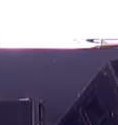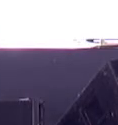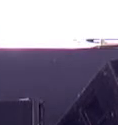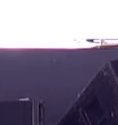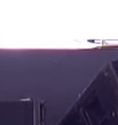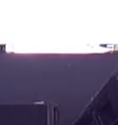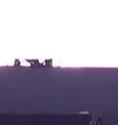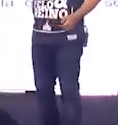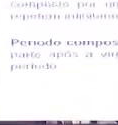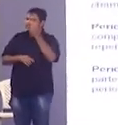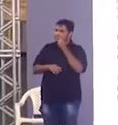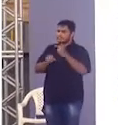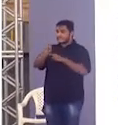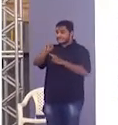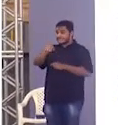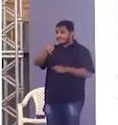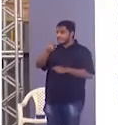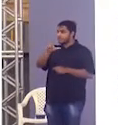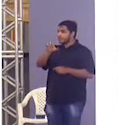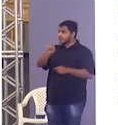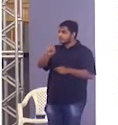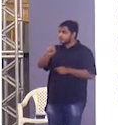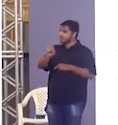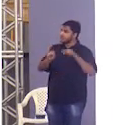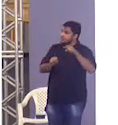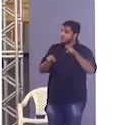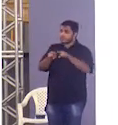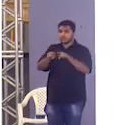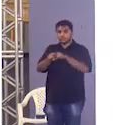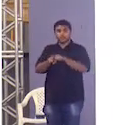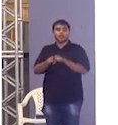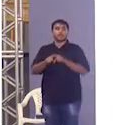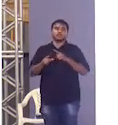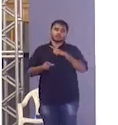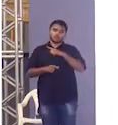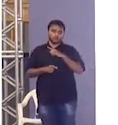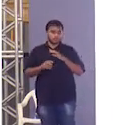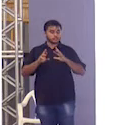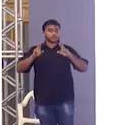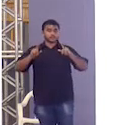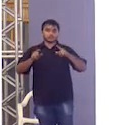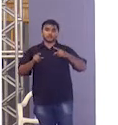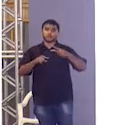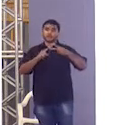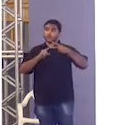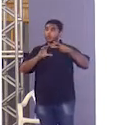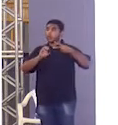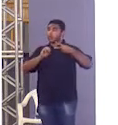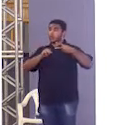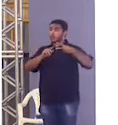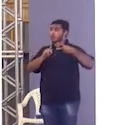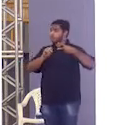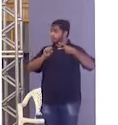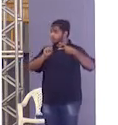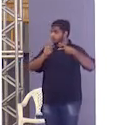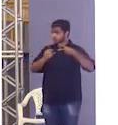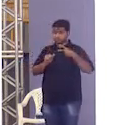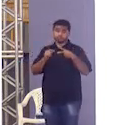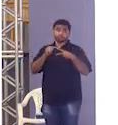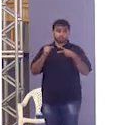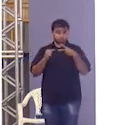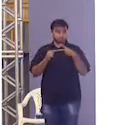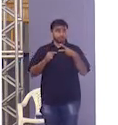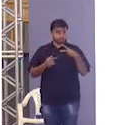composta. Agora, eu vou mostrar para vocês como é que você trabalha com a dízima simples e depois